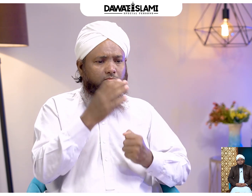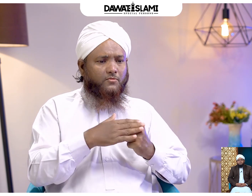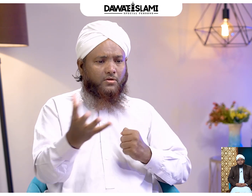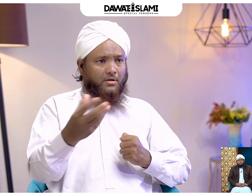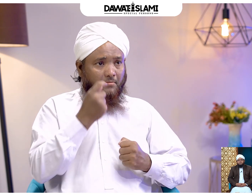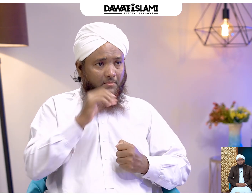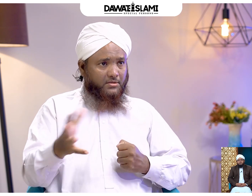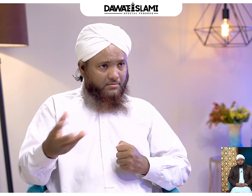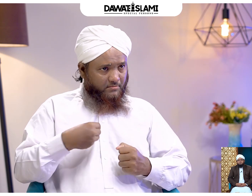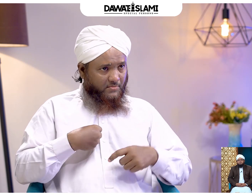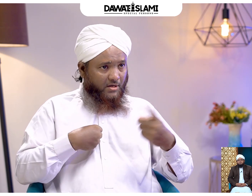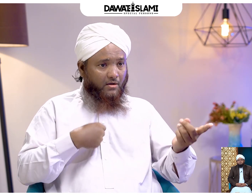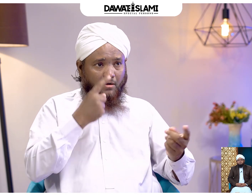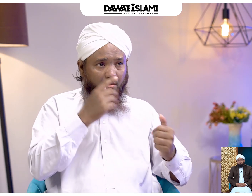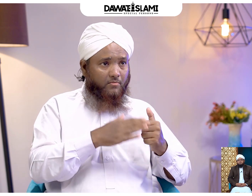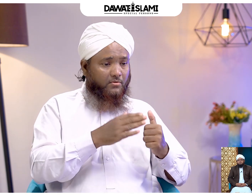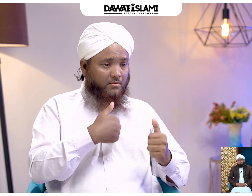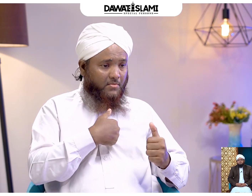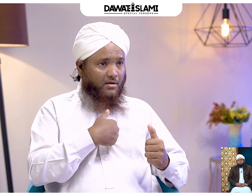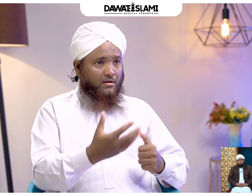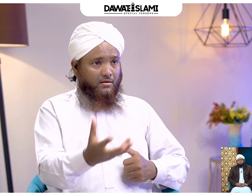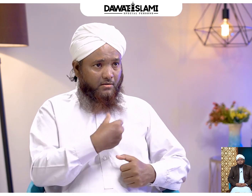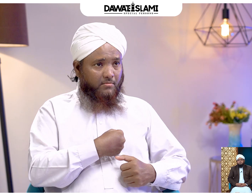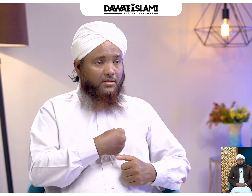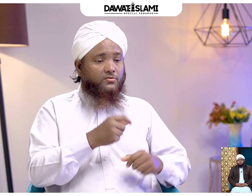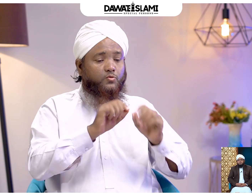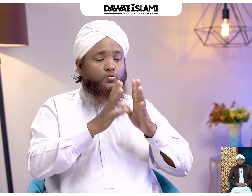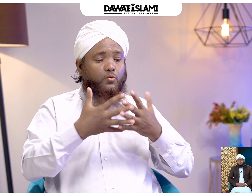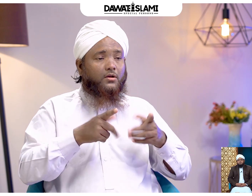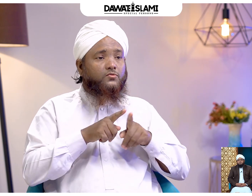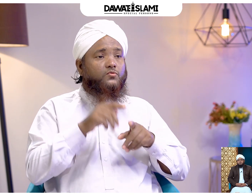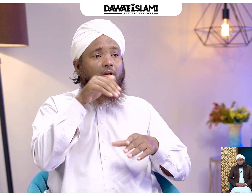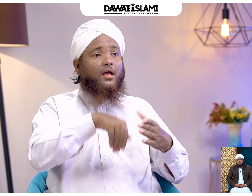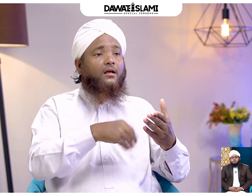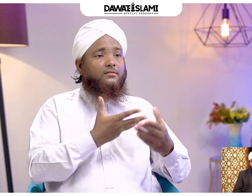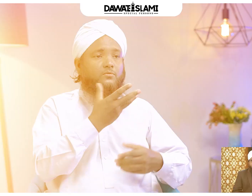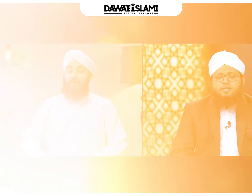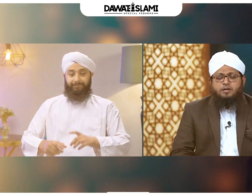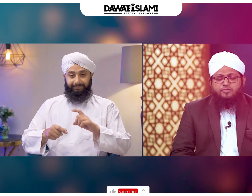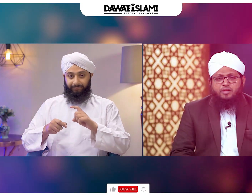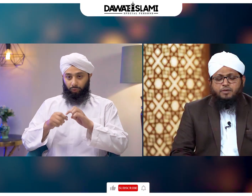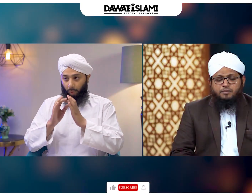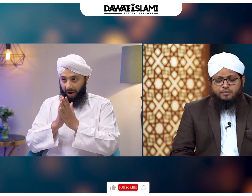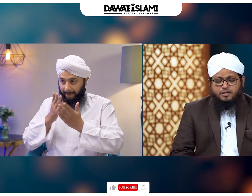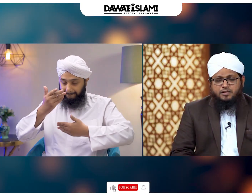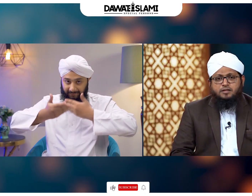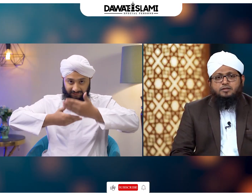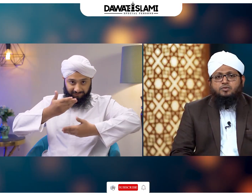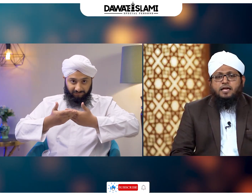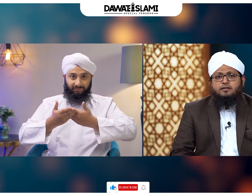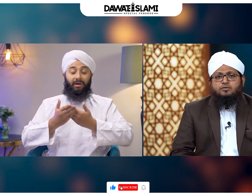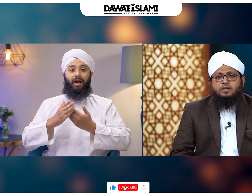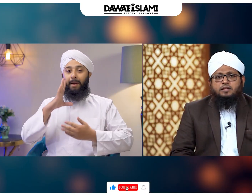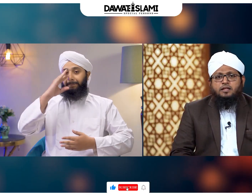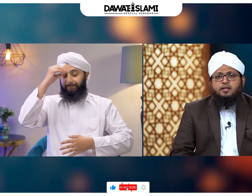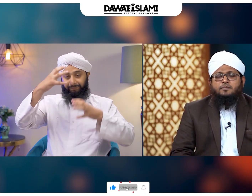कहता है कि मेरे पास रहेंगे और बीवी कहती है मेरे पास रहेंगे, तो शरीयत हक़ किसको देती है बच्चे को रखने का? शरई एतबार से माँ बाप की